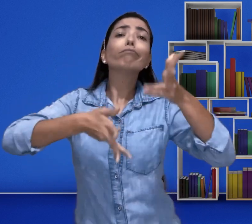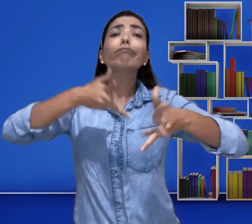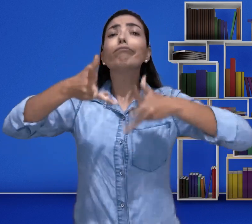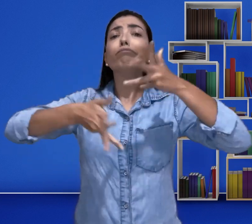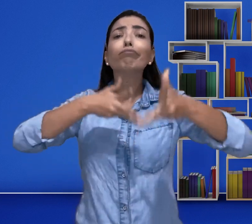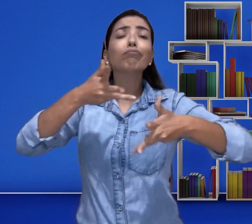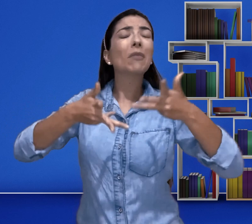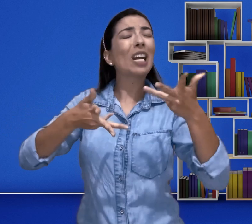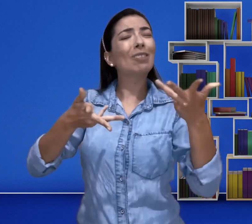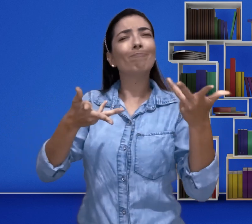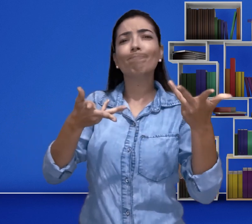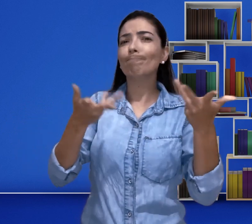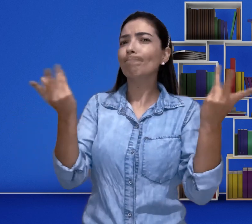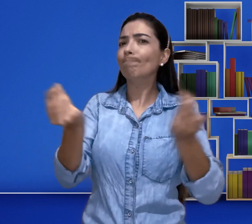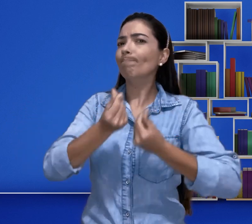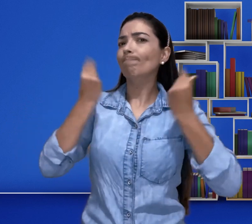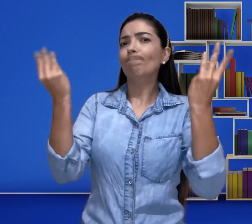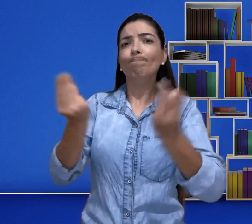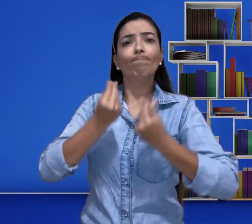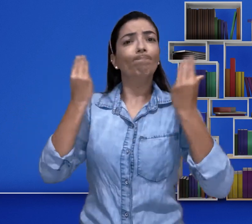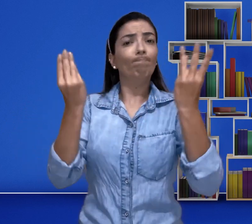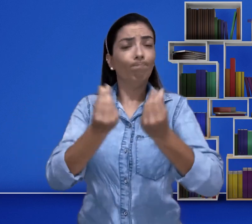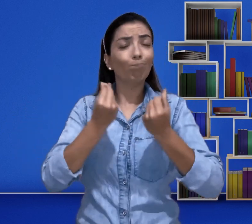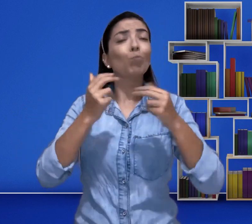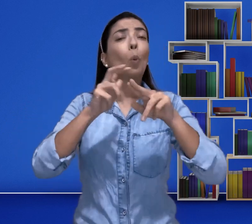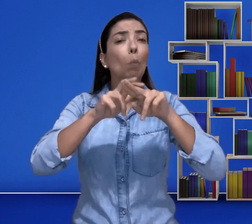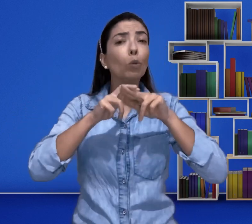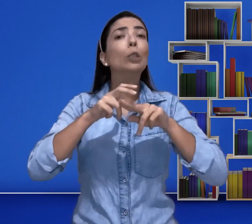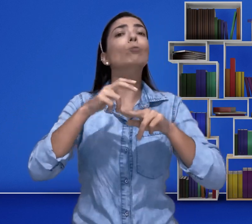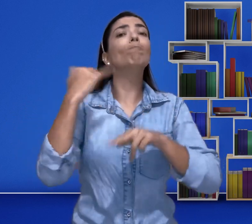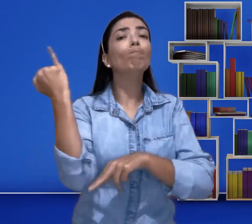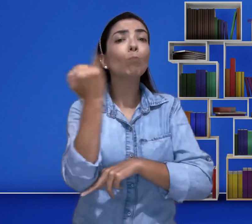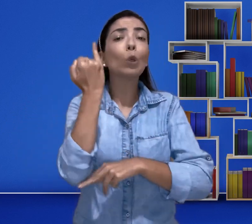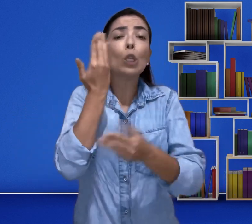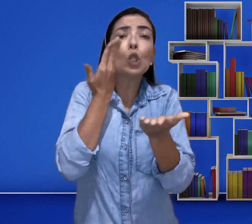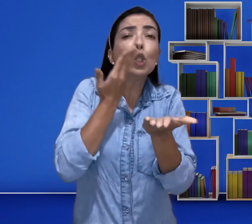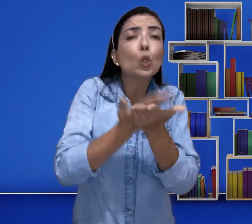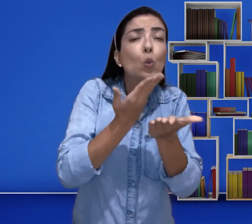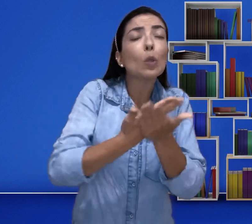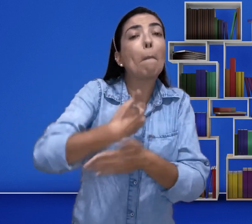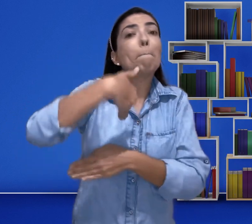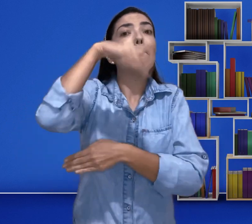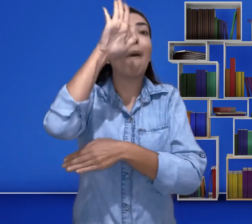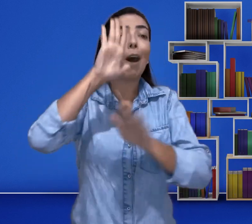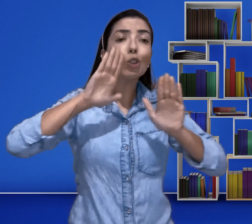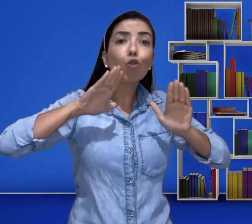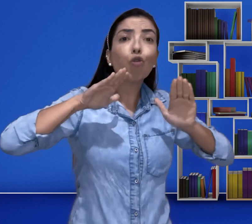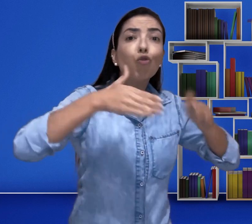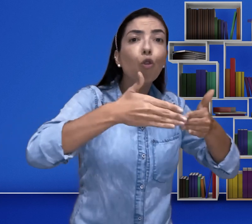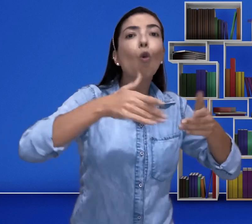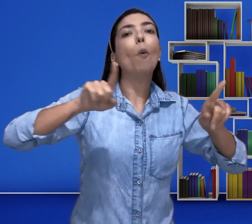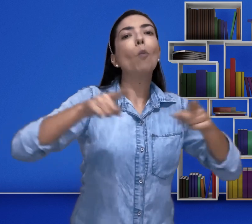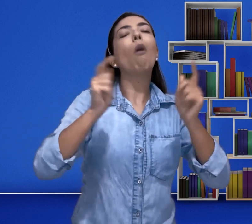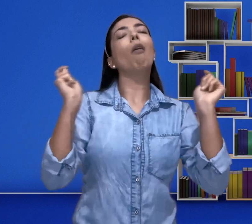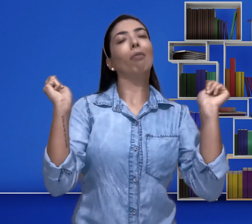normal, correto? Vai estar faltando alguma coisa ali. Por isso, você que quer interpretar uma música, você